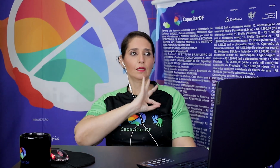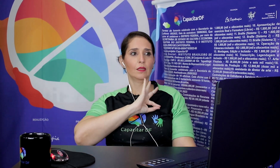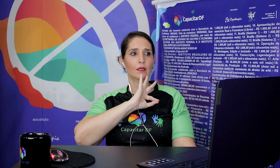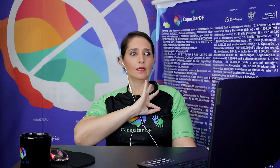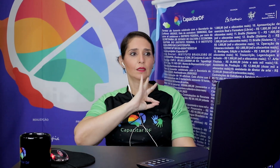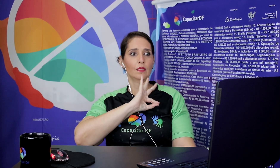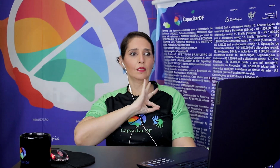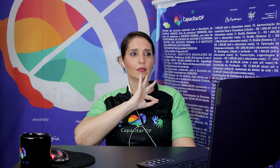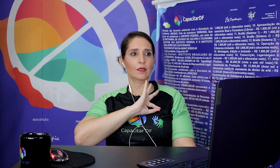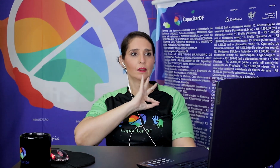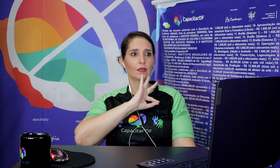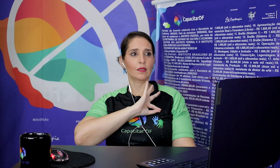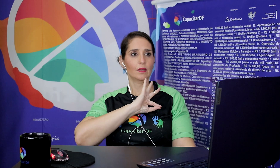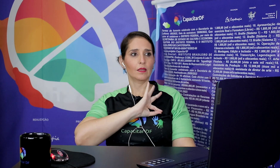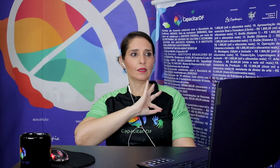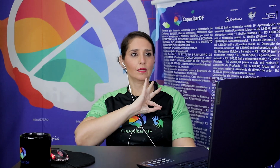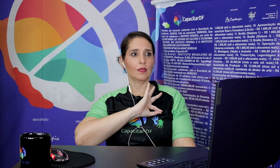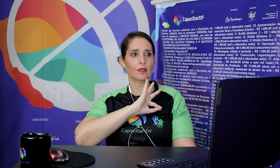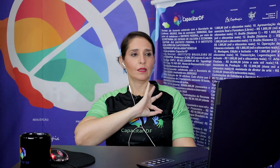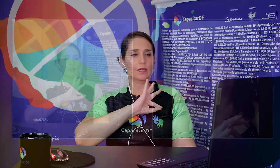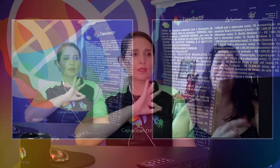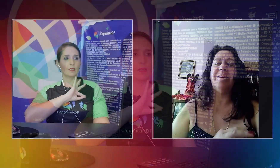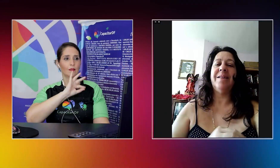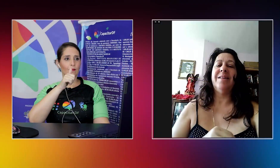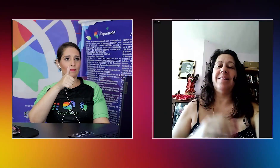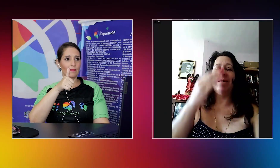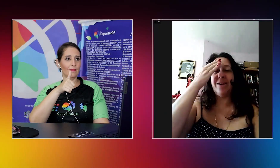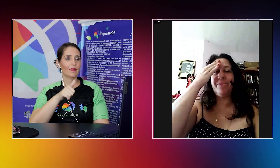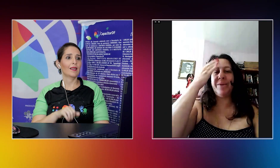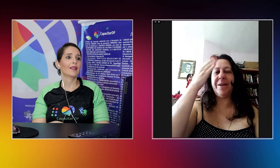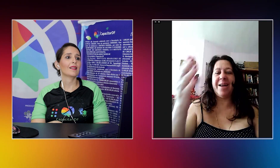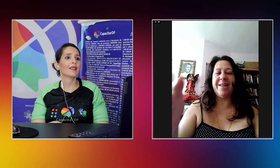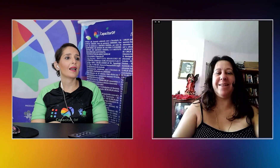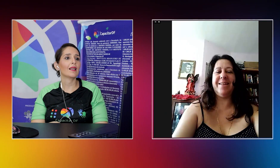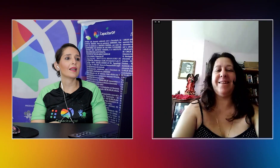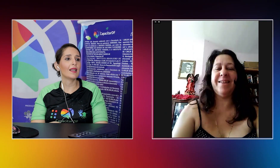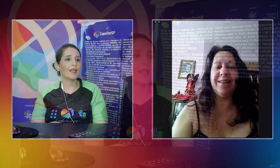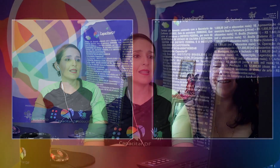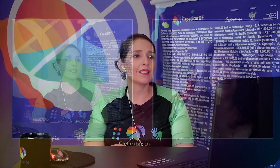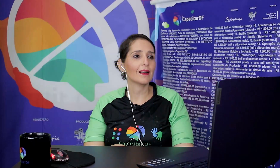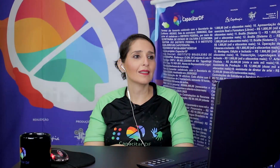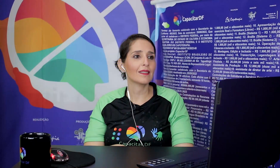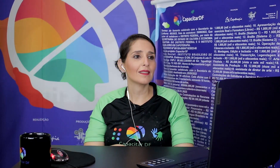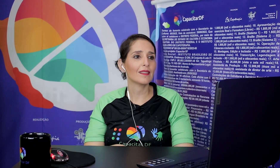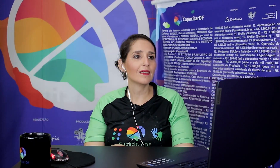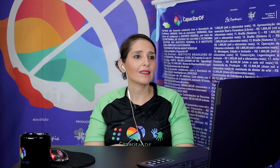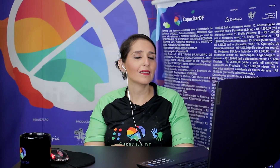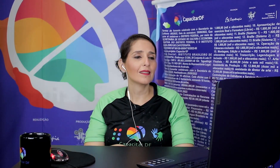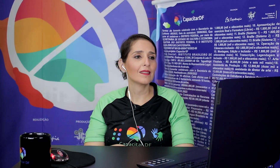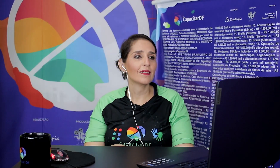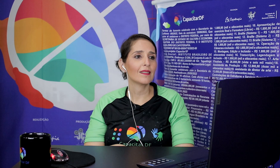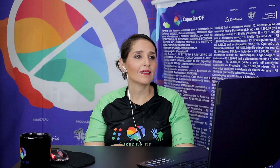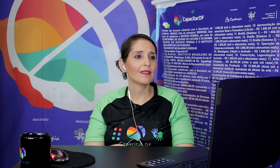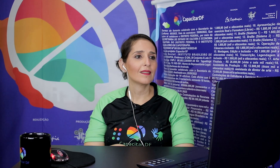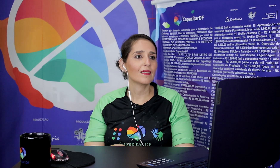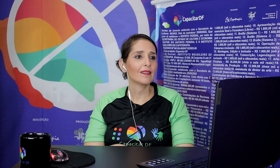Polícia. Ah, polícia. Ok, obrigada. Nada. Érica.